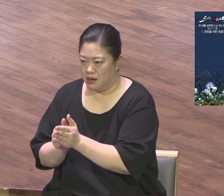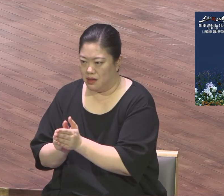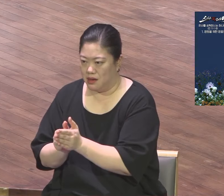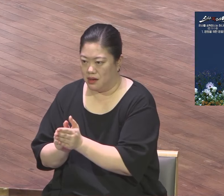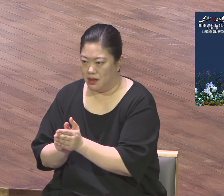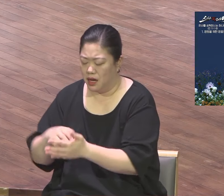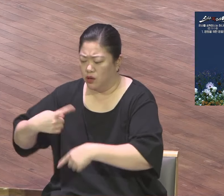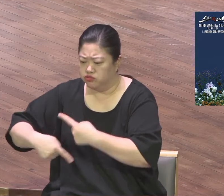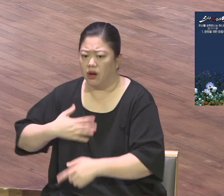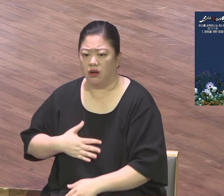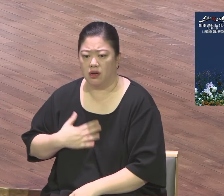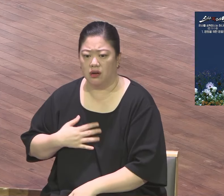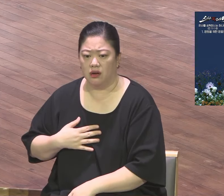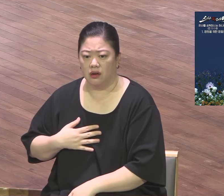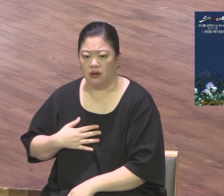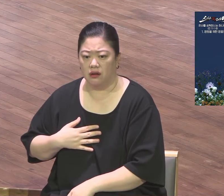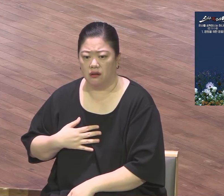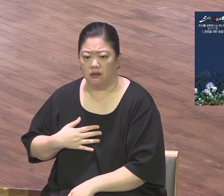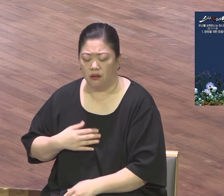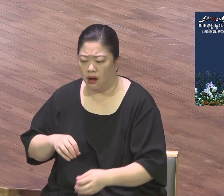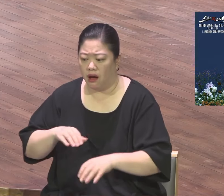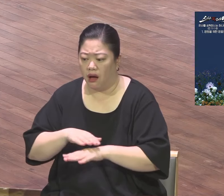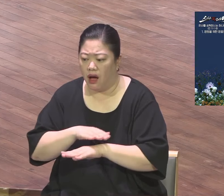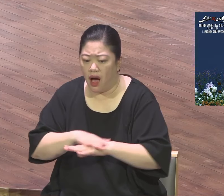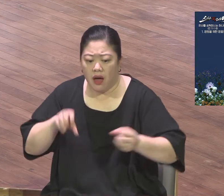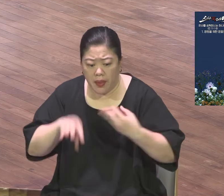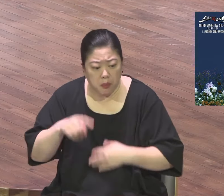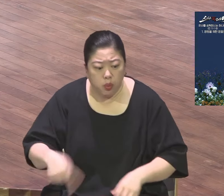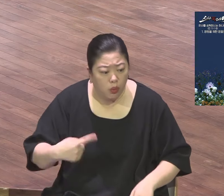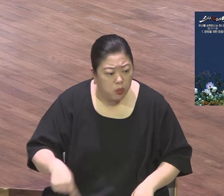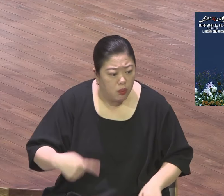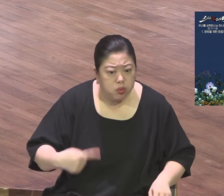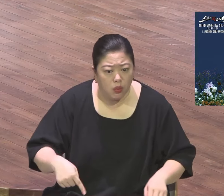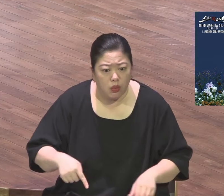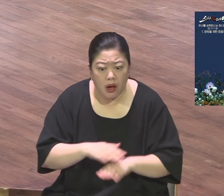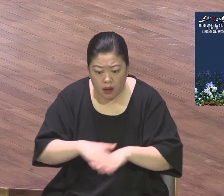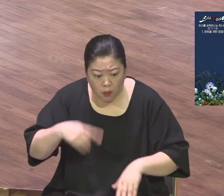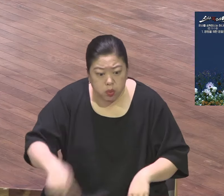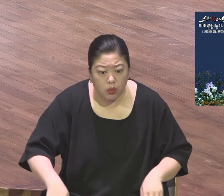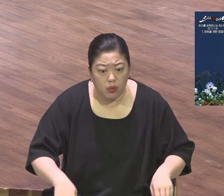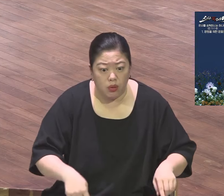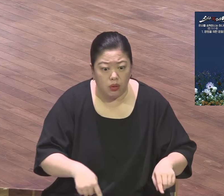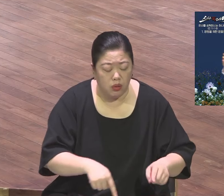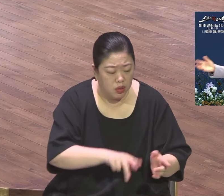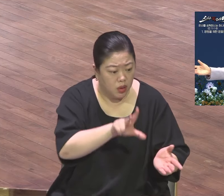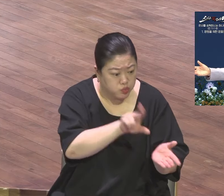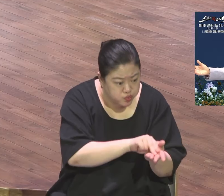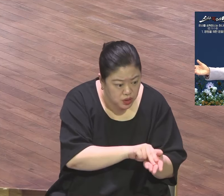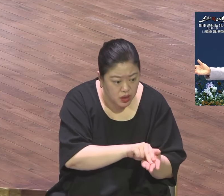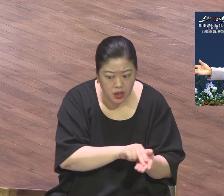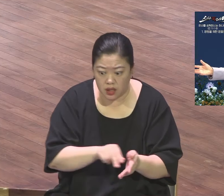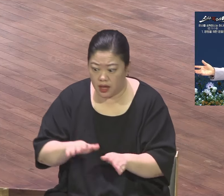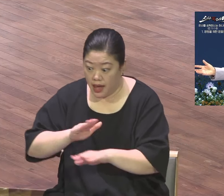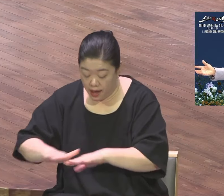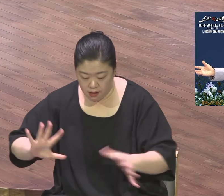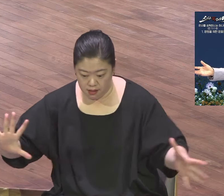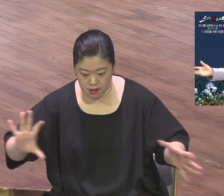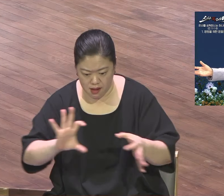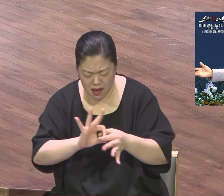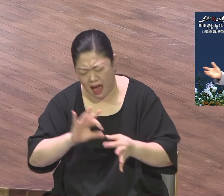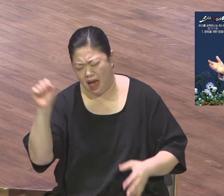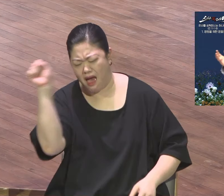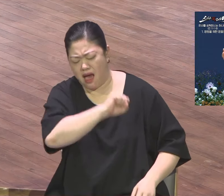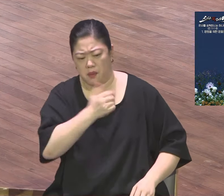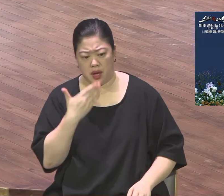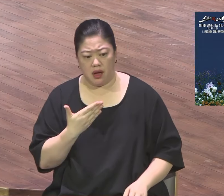가만히 가지고 있으면 맛을 못 보지요. 가만히 가지고 막 전해 봐야 막